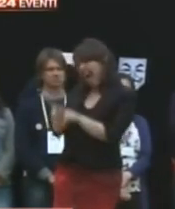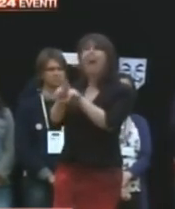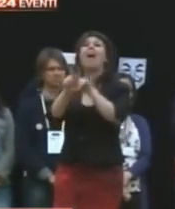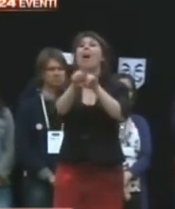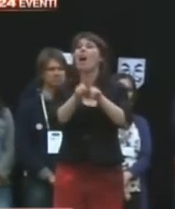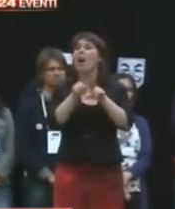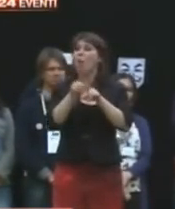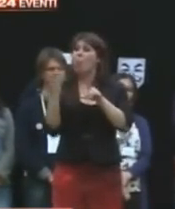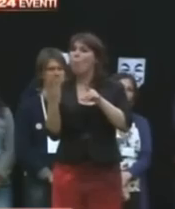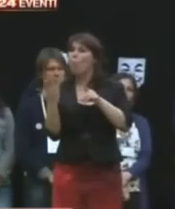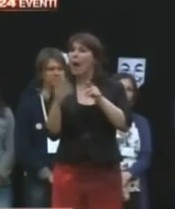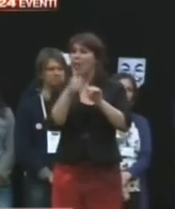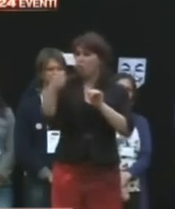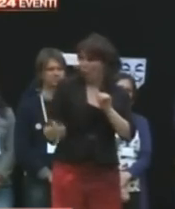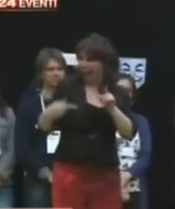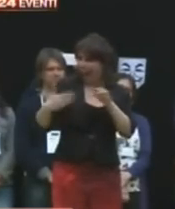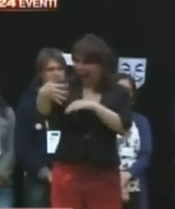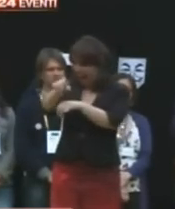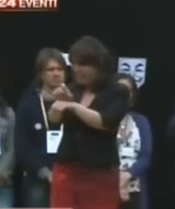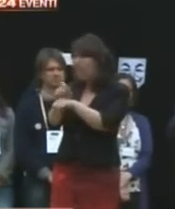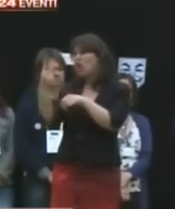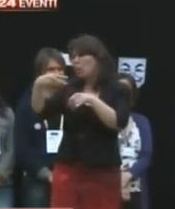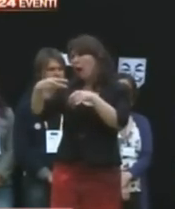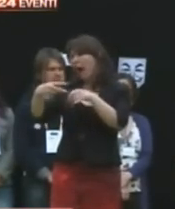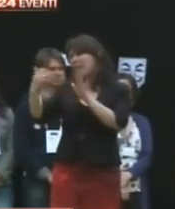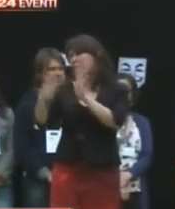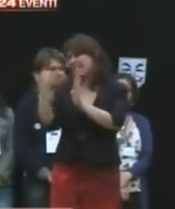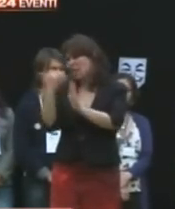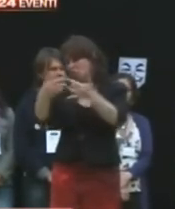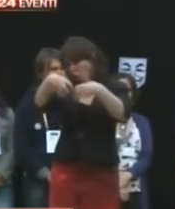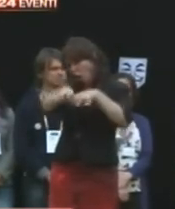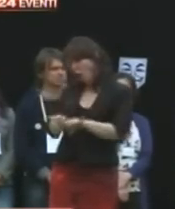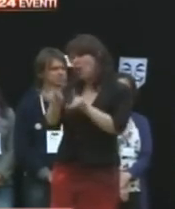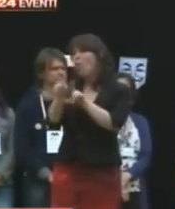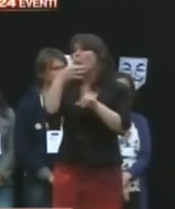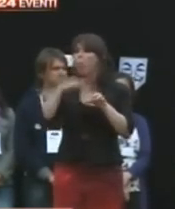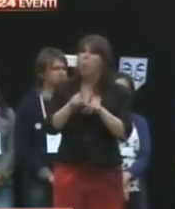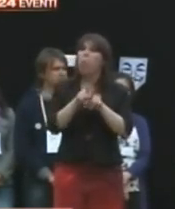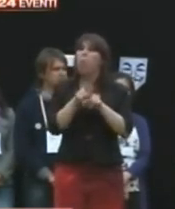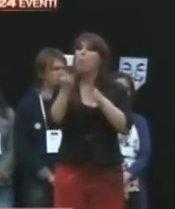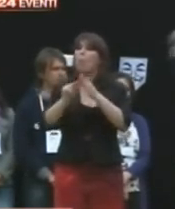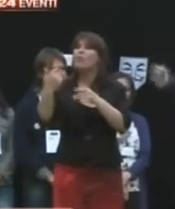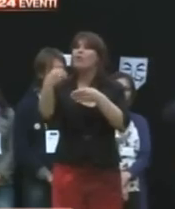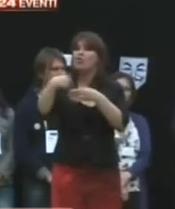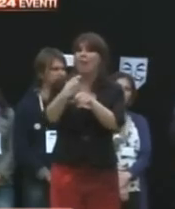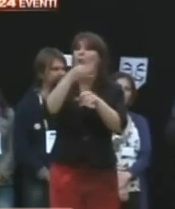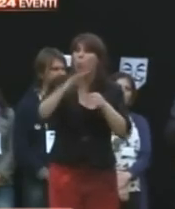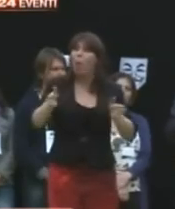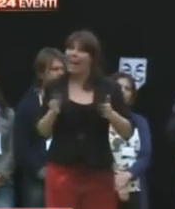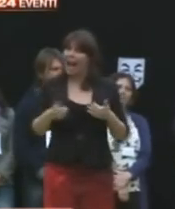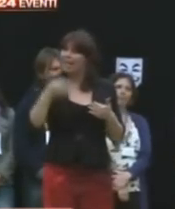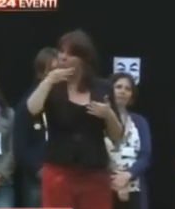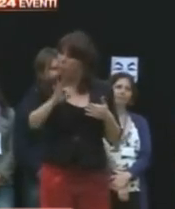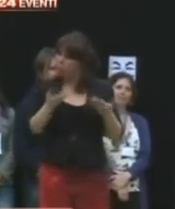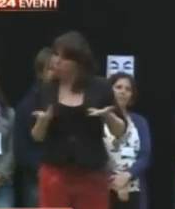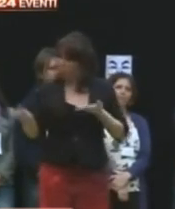collusione, ne patteggi 2, entri in prescrizione, se entri in prescrizione non hai più l'interdizione dei pubblici uffici e ti puoi candidare.